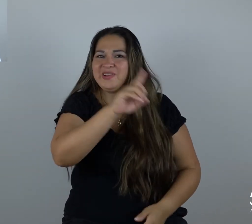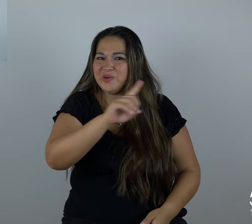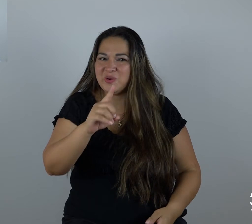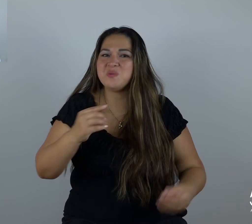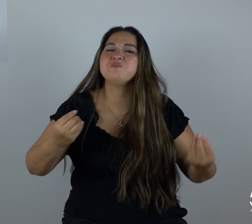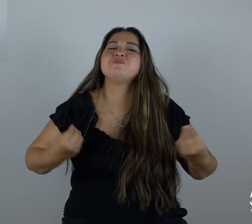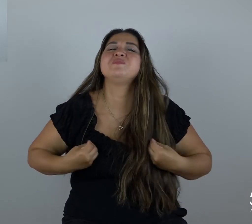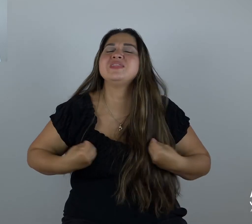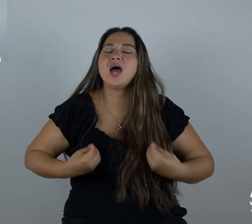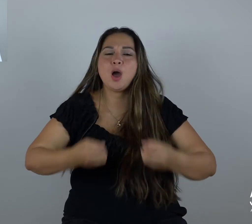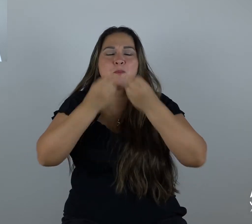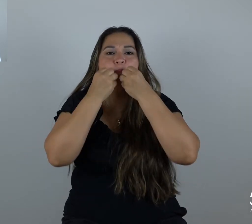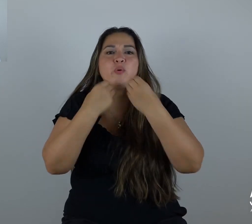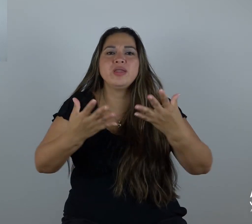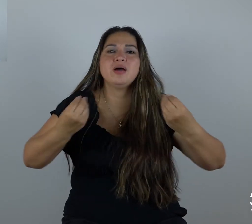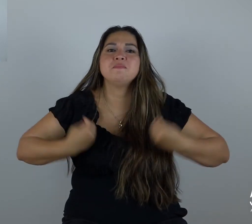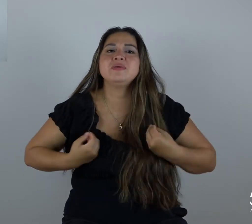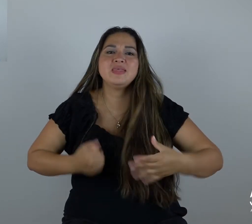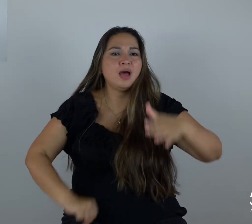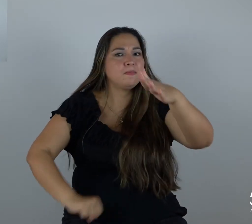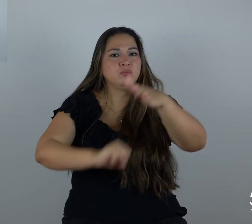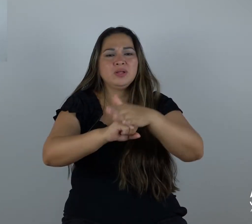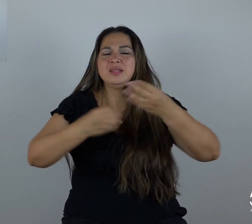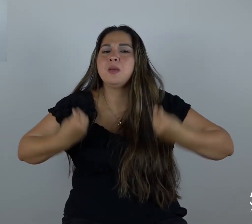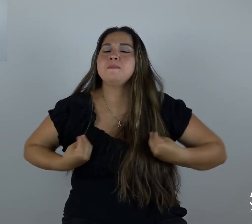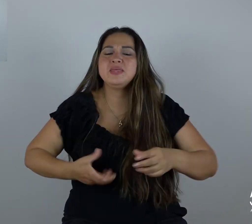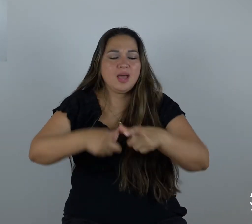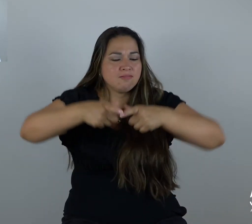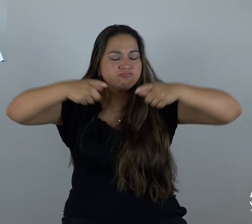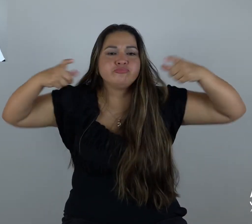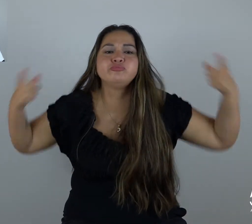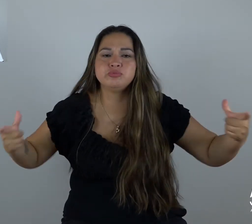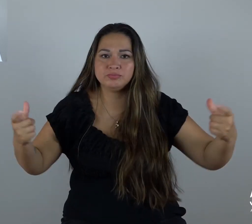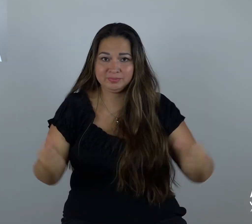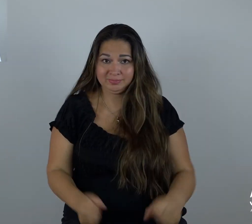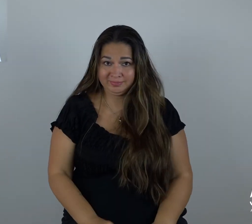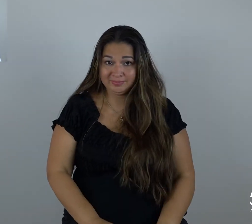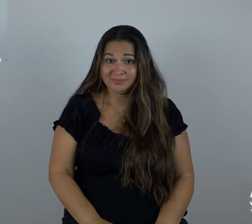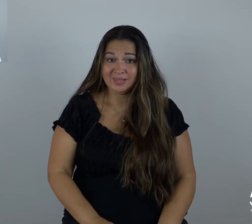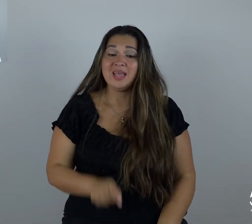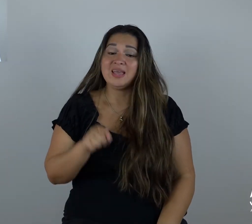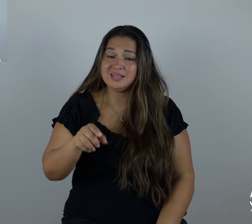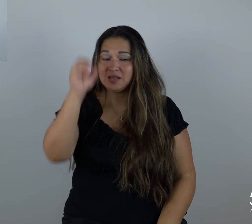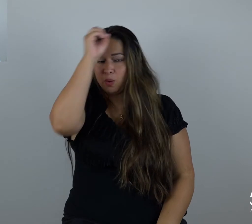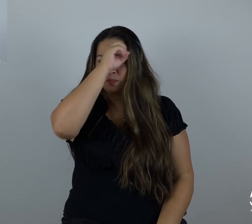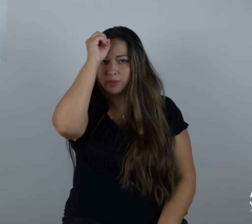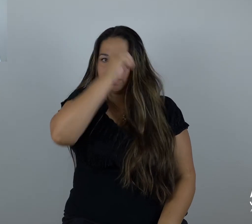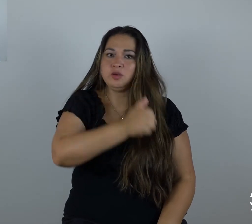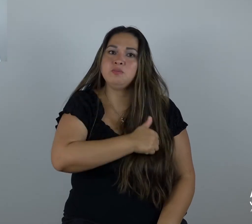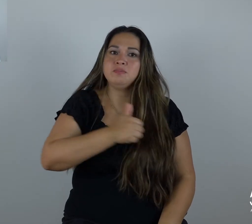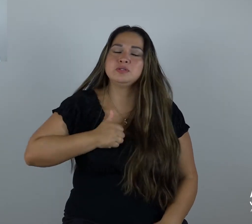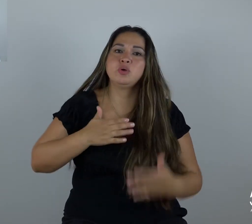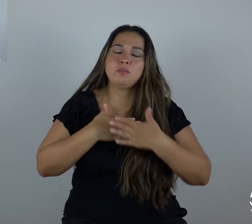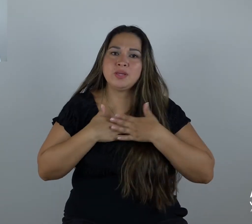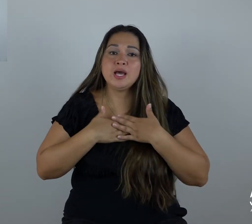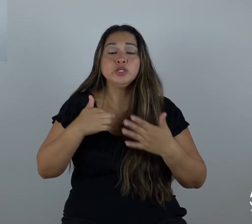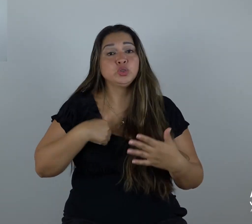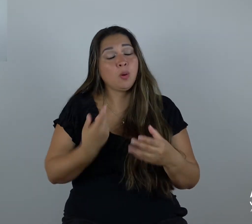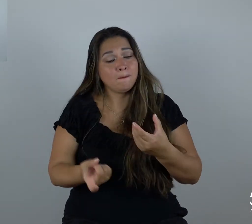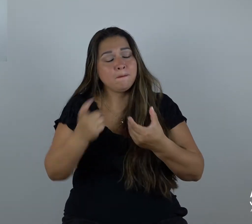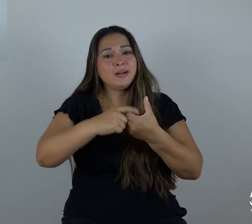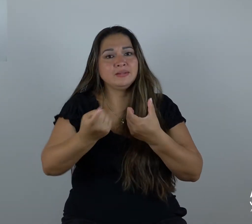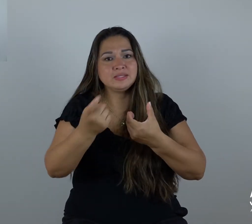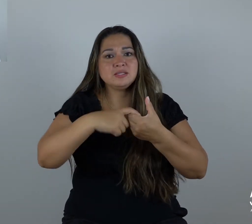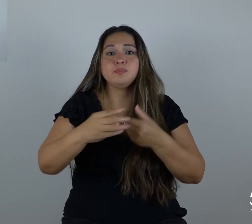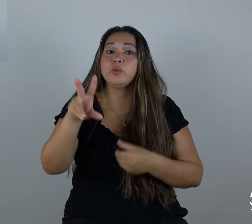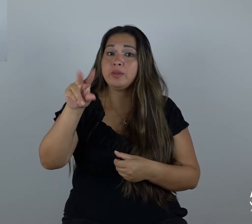vida abundante y vida plena. Esto es, desde mi punto de vista, lo que es la Santa Cena. Yo participo